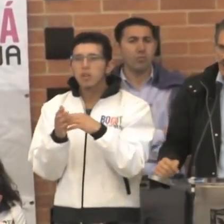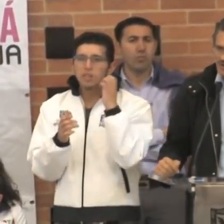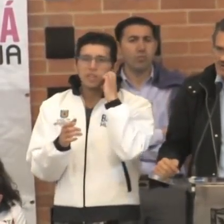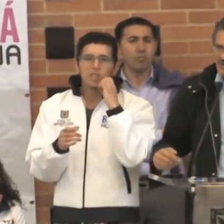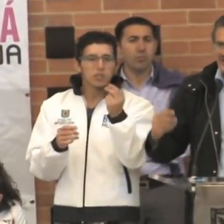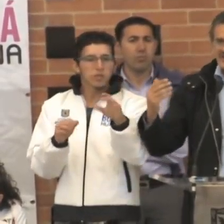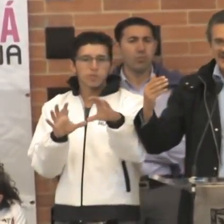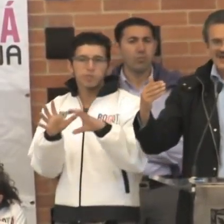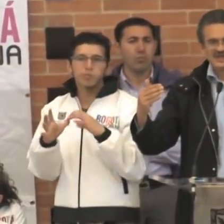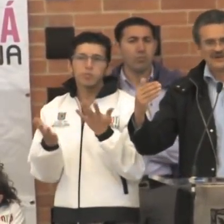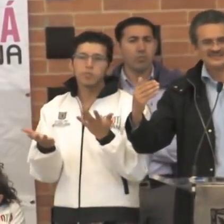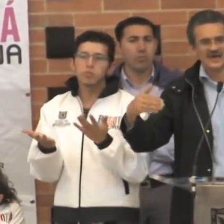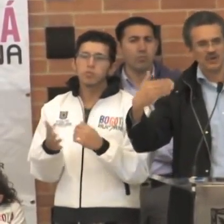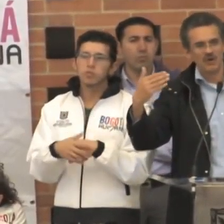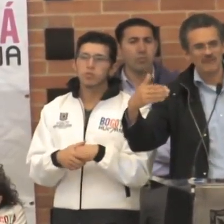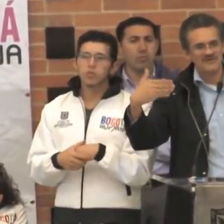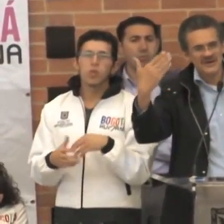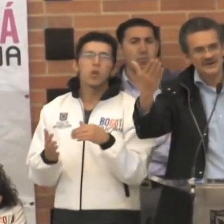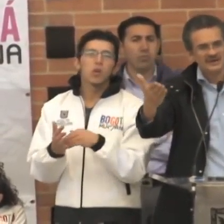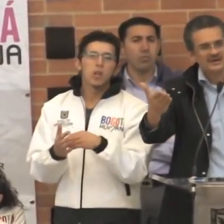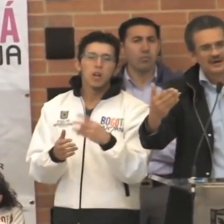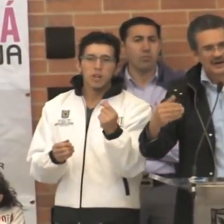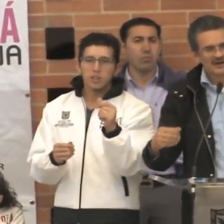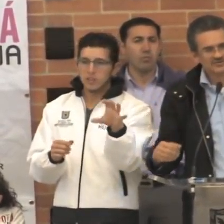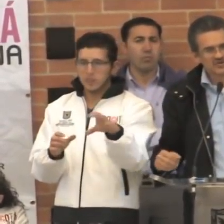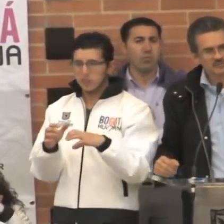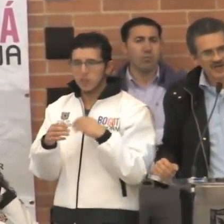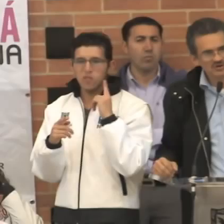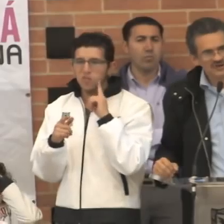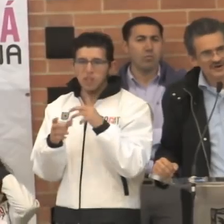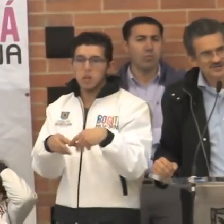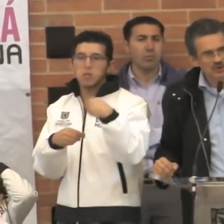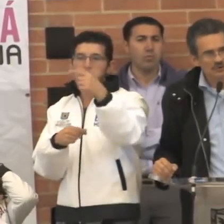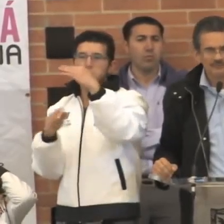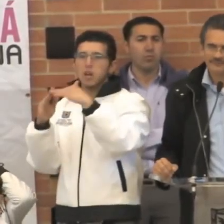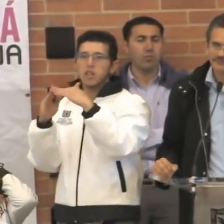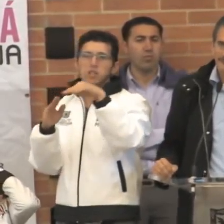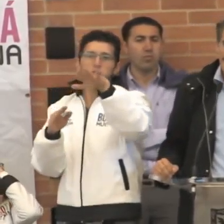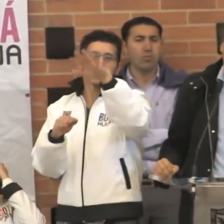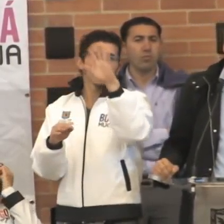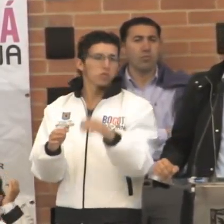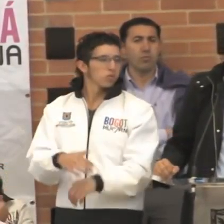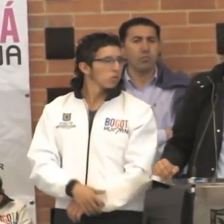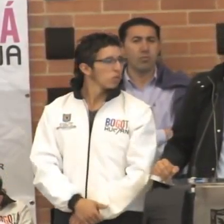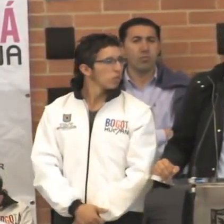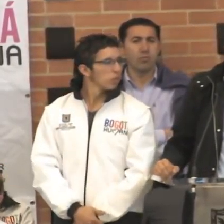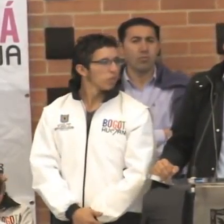inescrupulos que las lleven de nuevo a vivir en estos predios en riesgo?